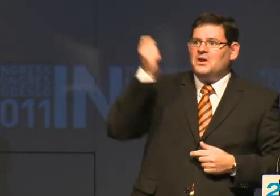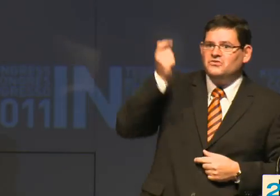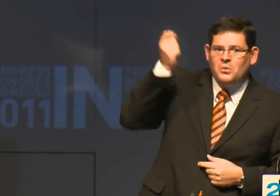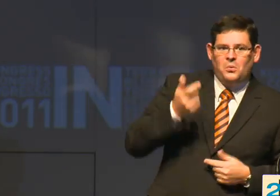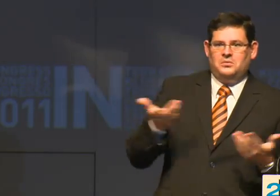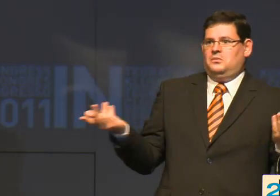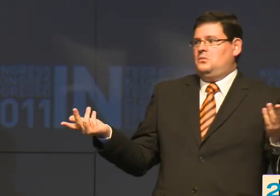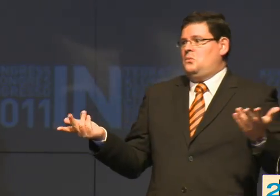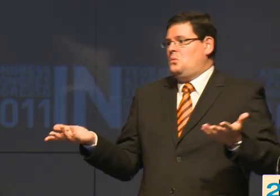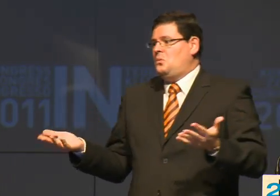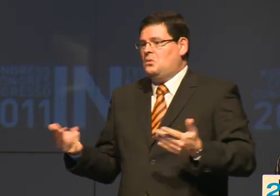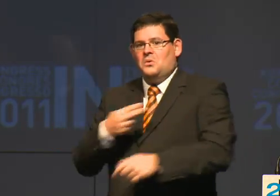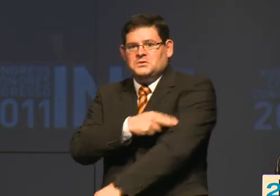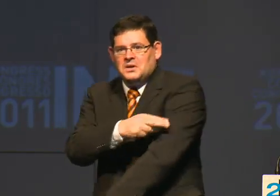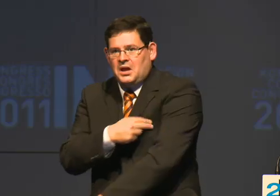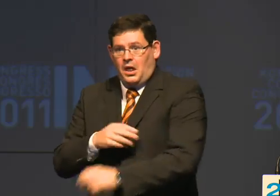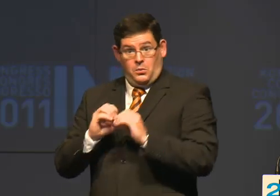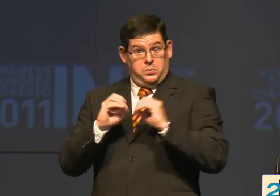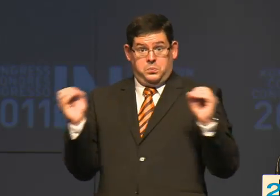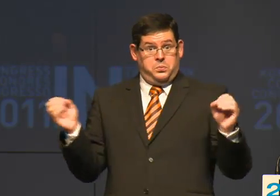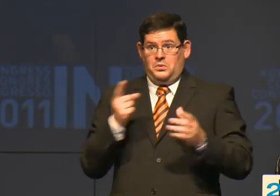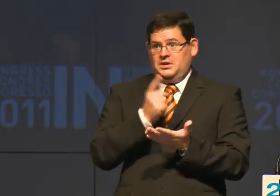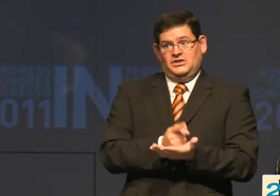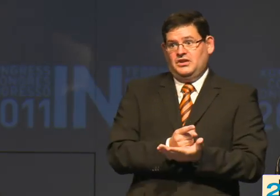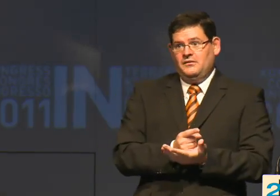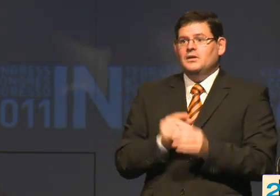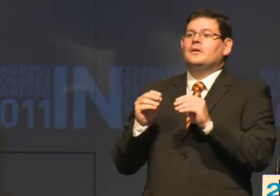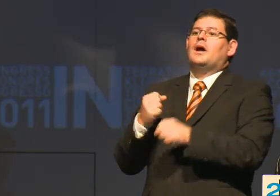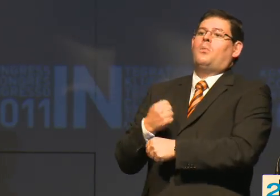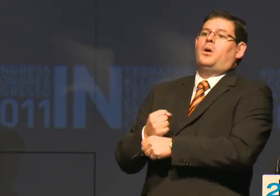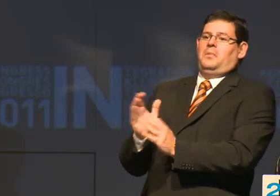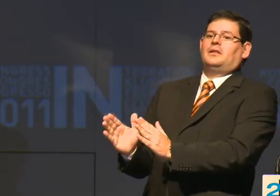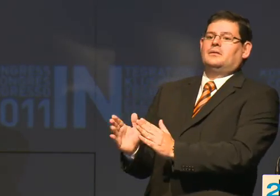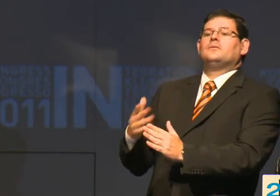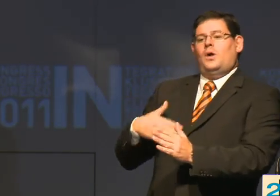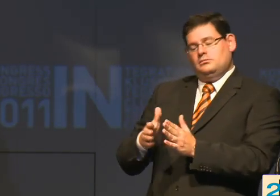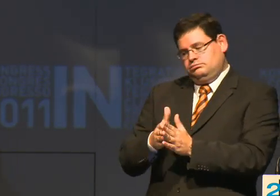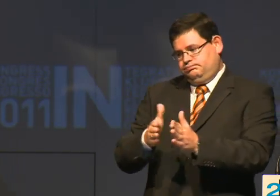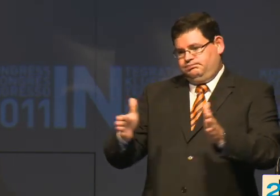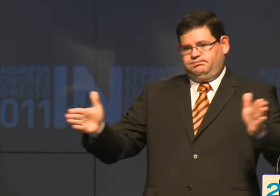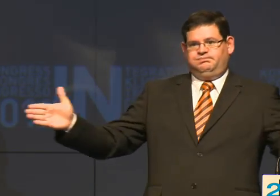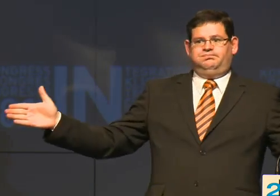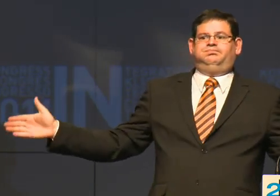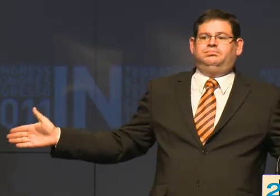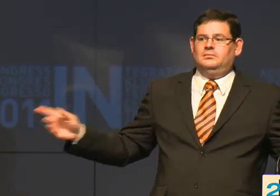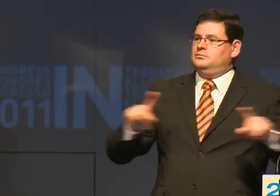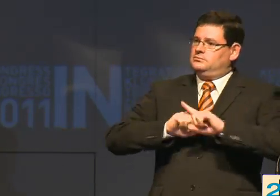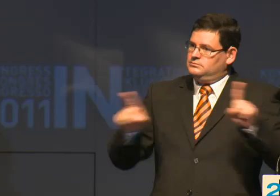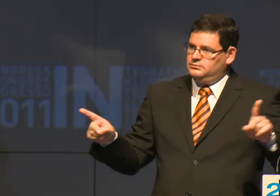L'éducation, le travail, les personnes qui ont des subventions, qui ont une rente AI, doivent pouvoir bénéficier de ces mêmes